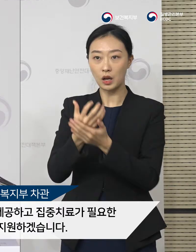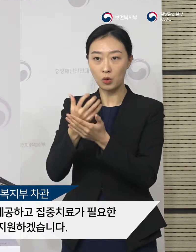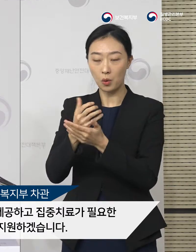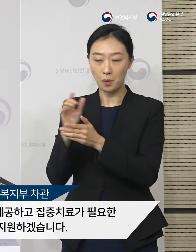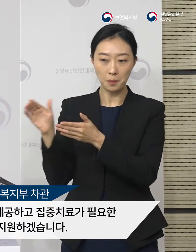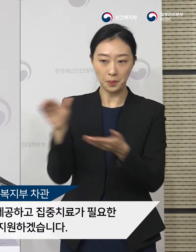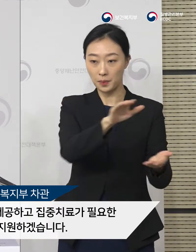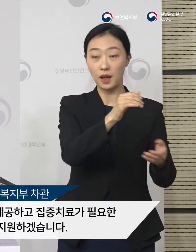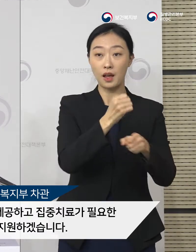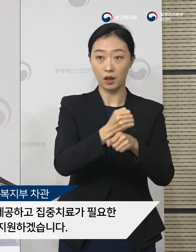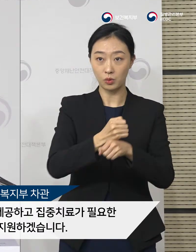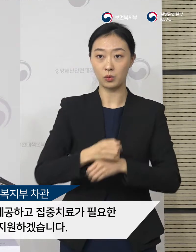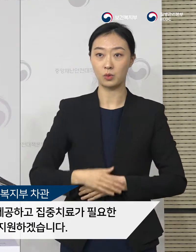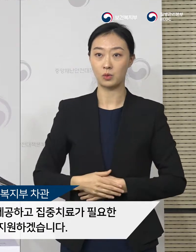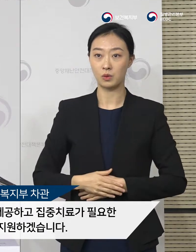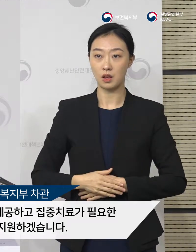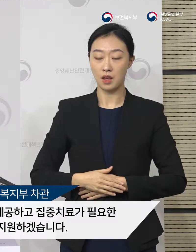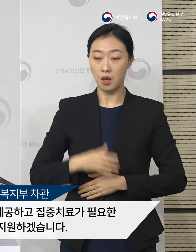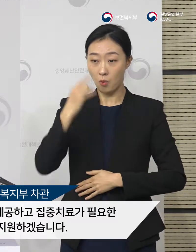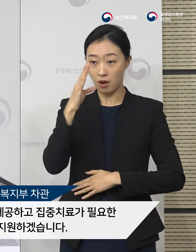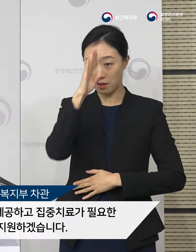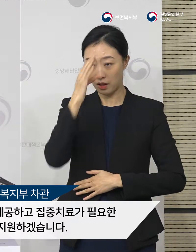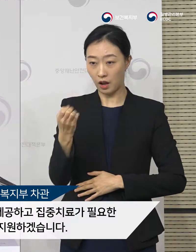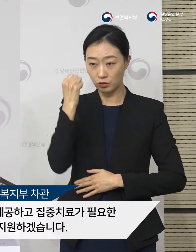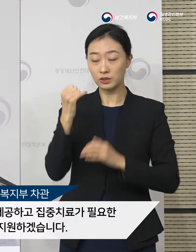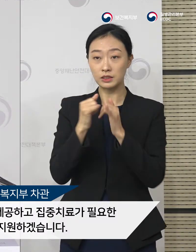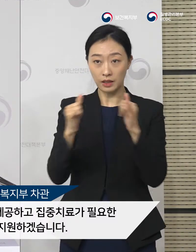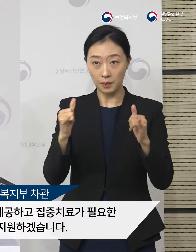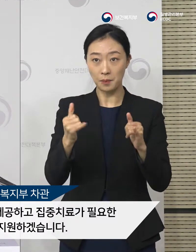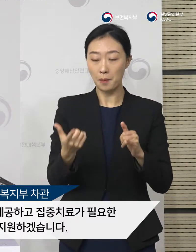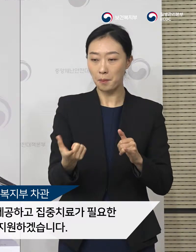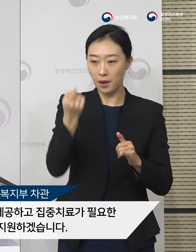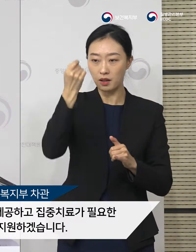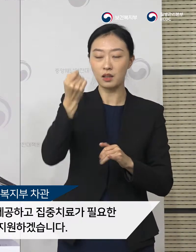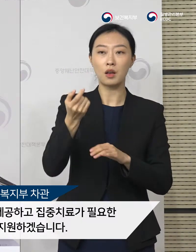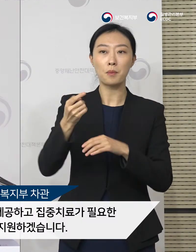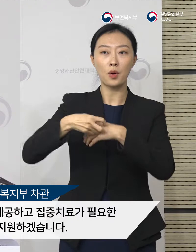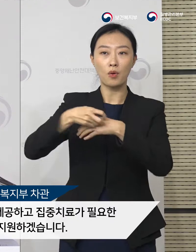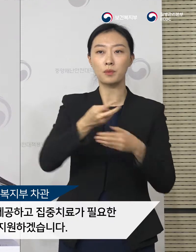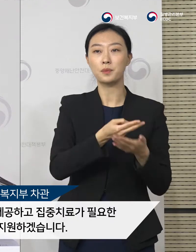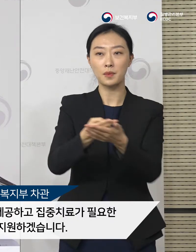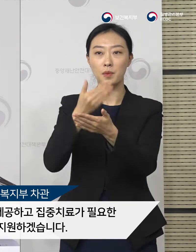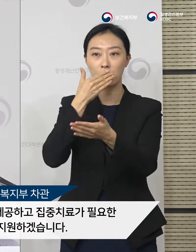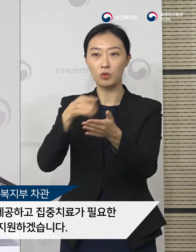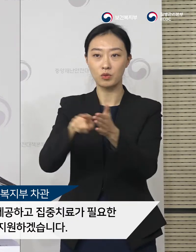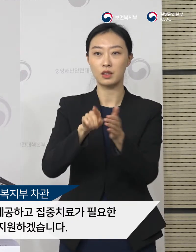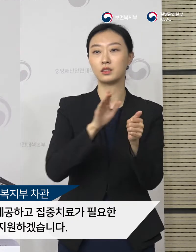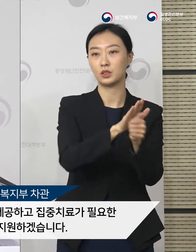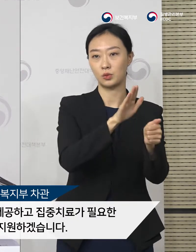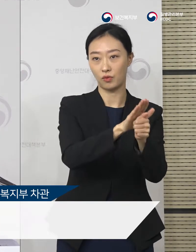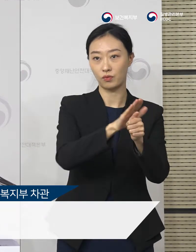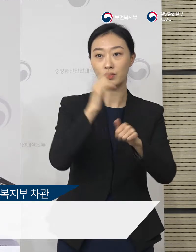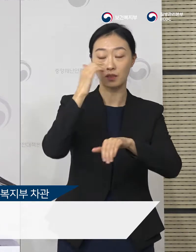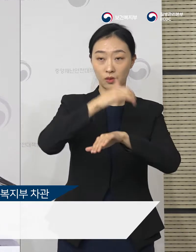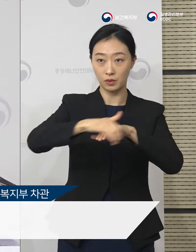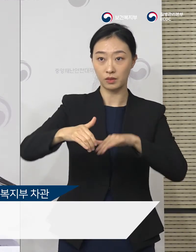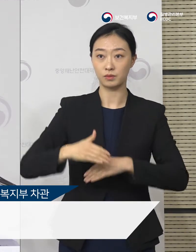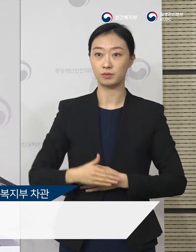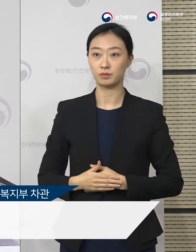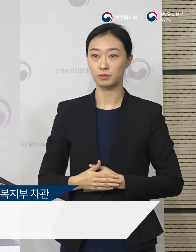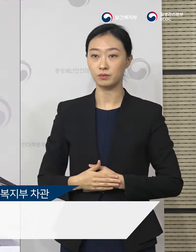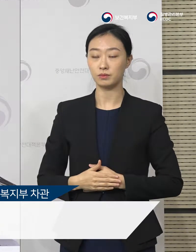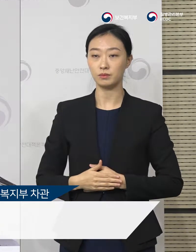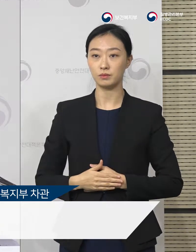집중치료가 필요한 환자부터 신속하게 상급병원에 입원할 수 있도록 지원하겠습니다. 현재